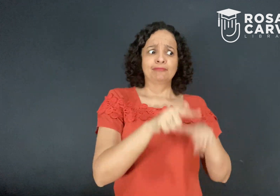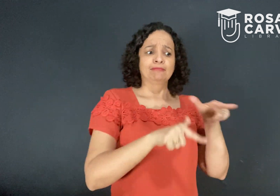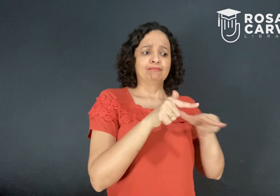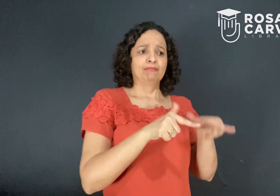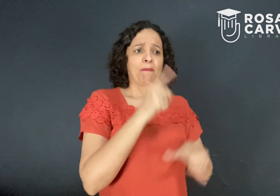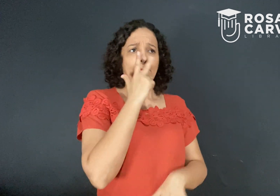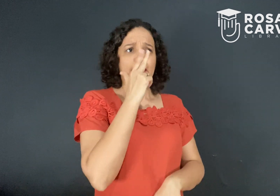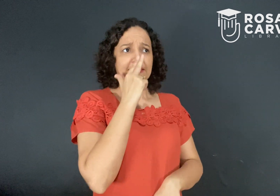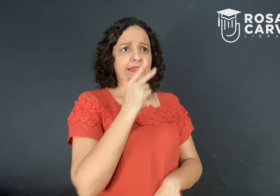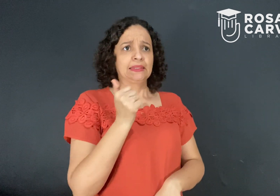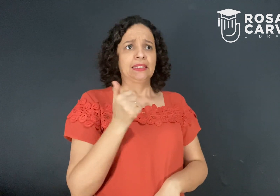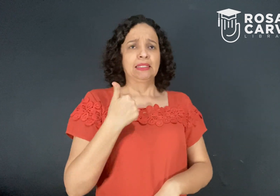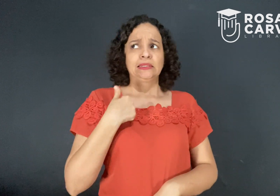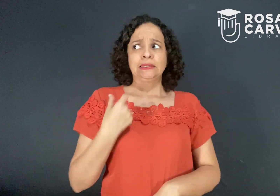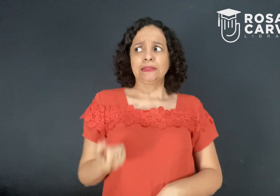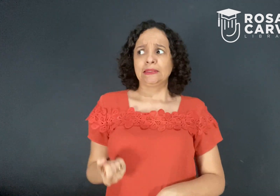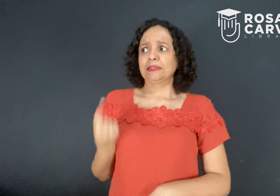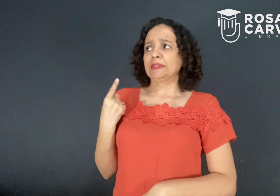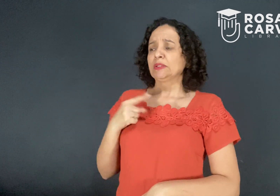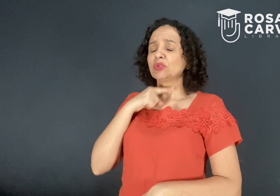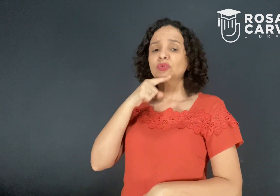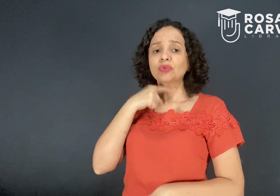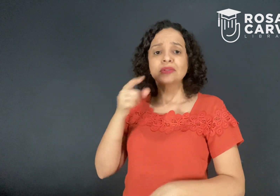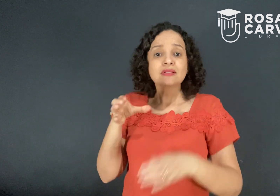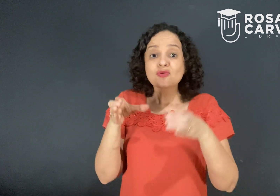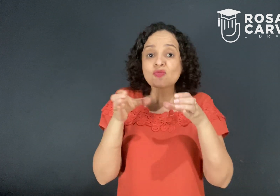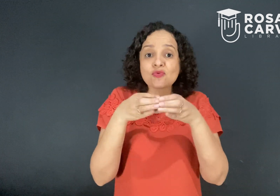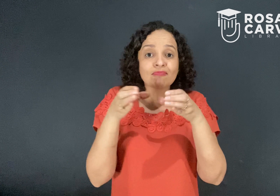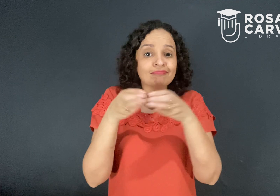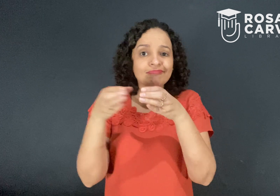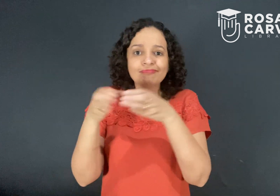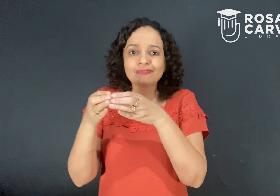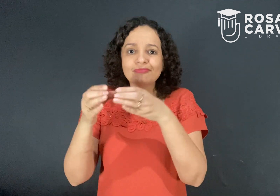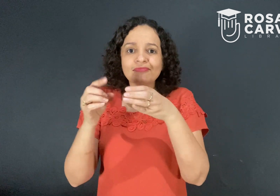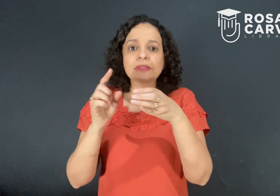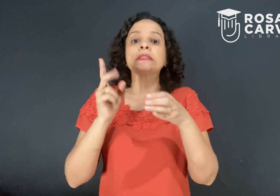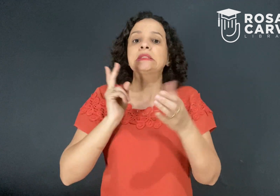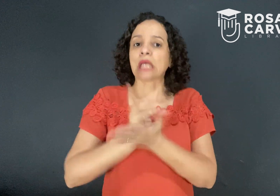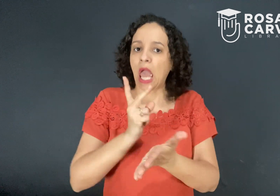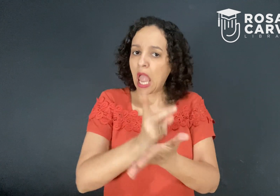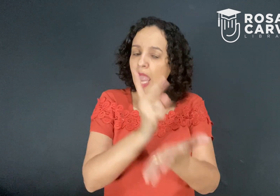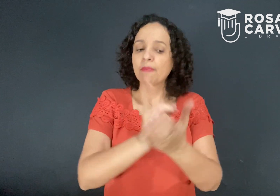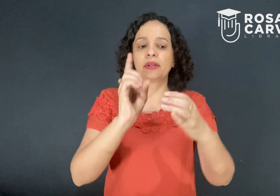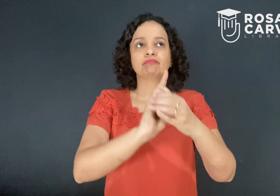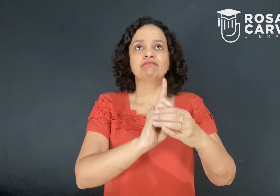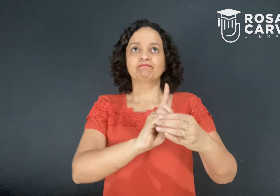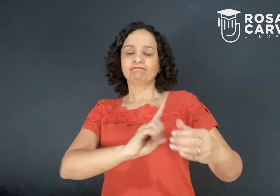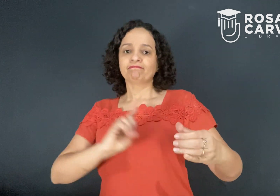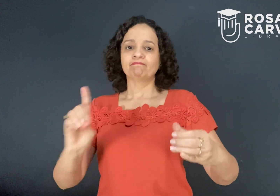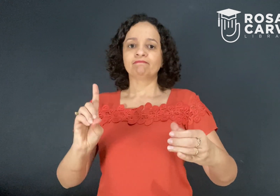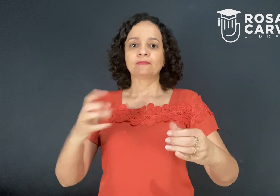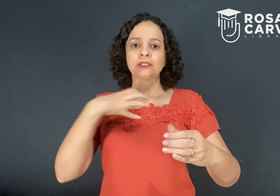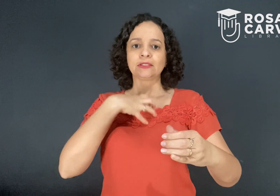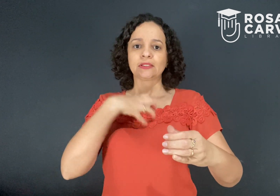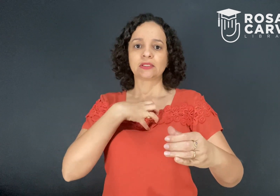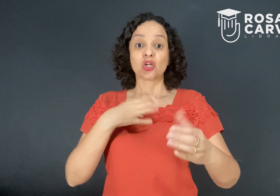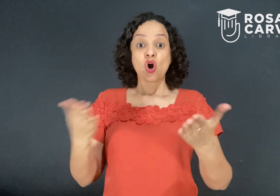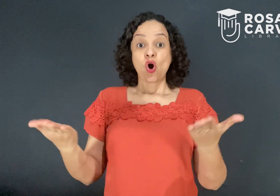trabalho parecia que eu era estranha. Eu não conseguia fazer parte dos grupos. Hoje,